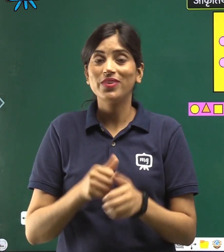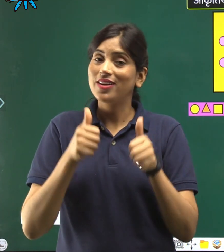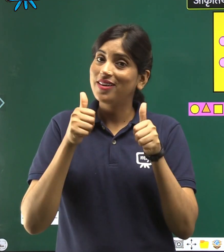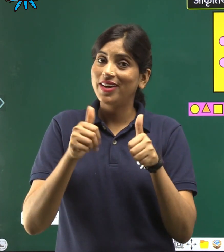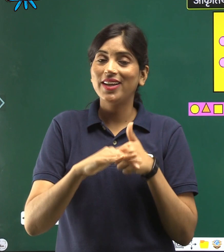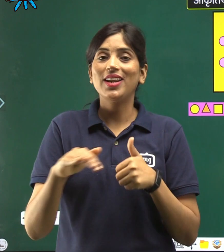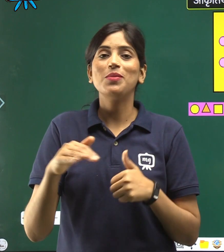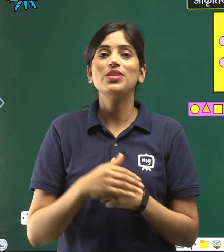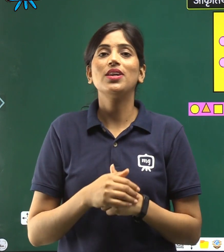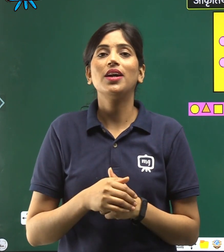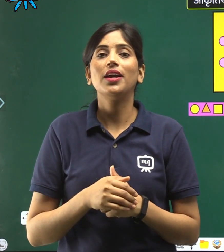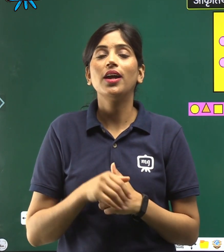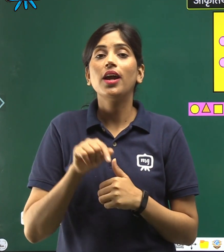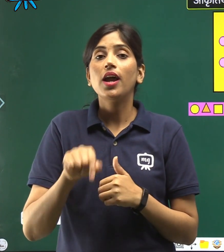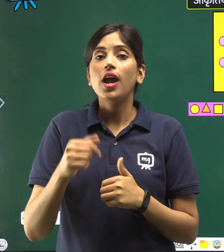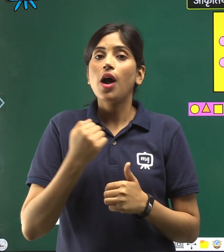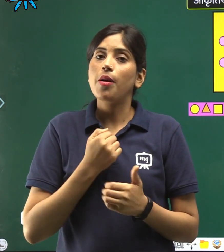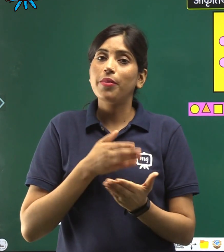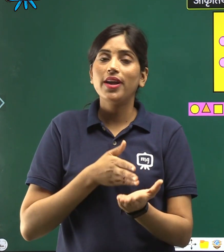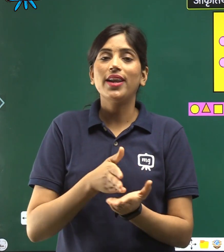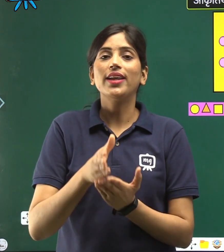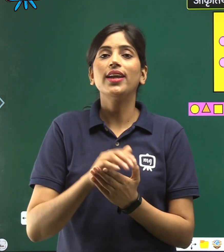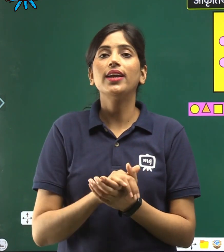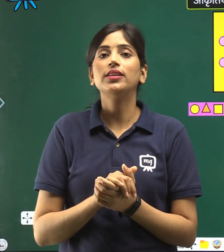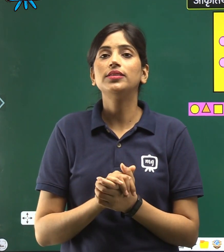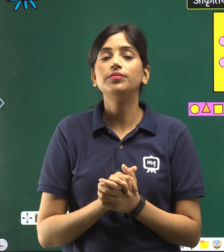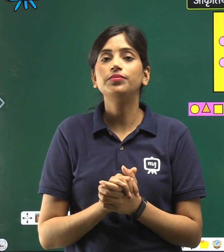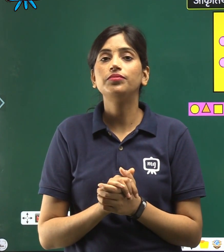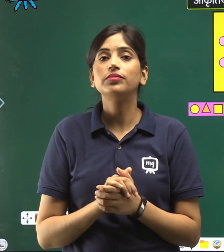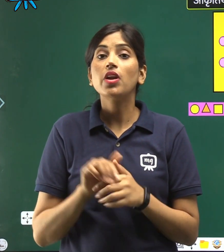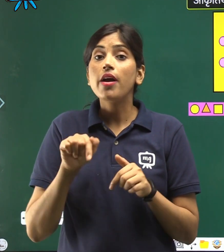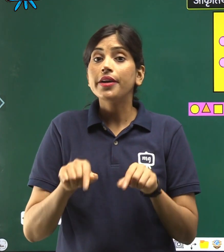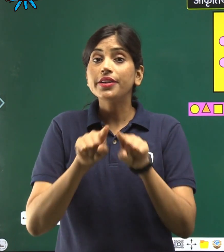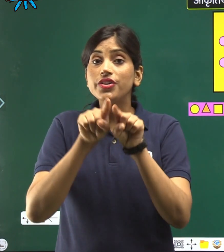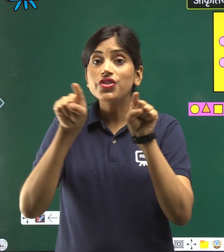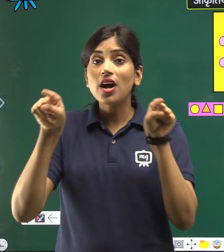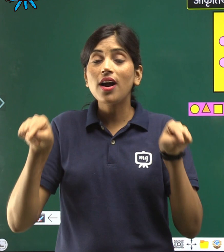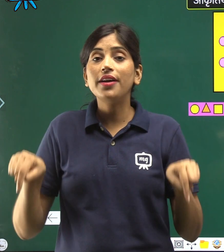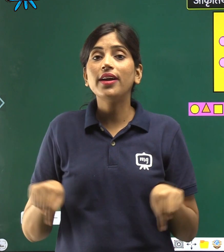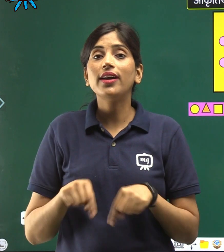ठीक है ना बच्चों? अब हम भी ये करेंगे। ये चार्ट है बच्चों,